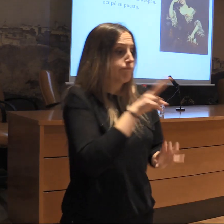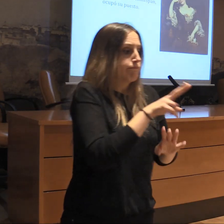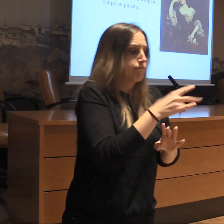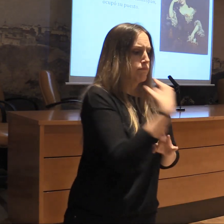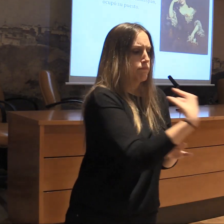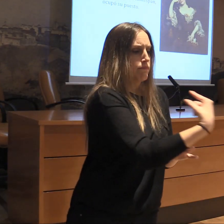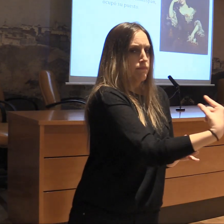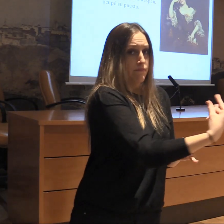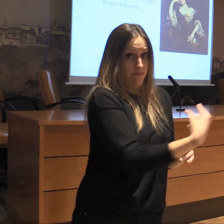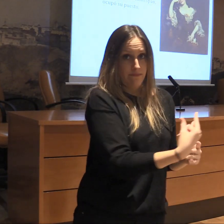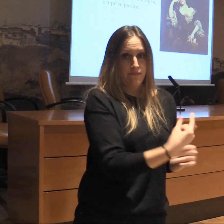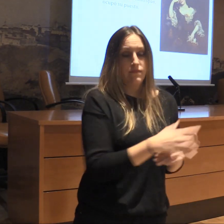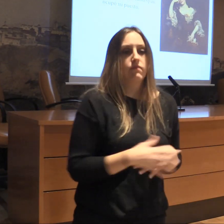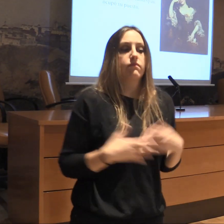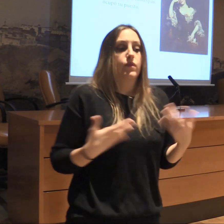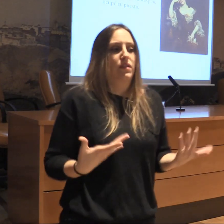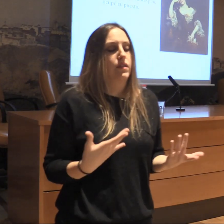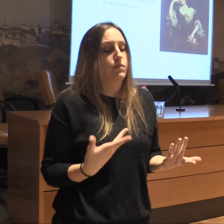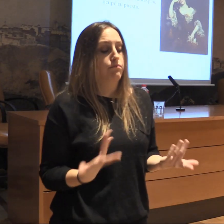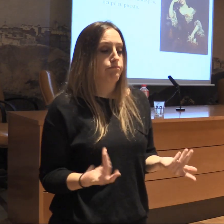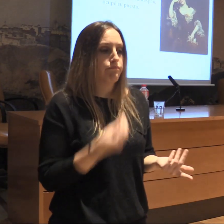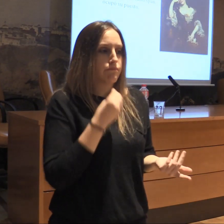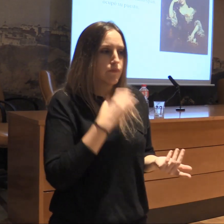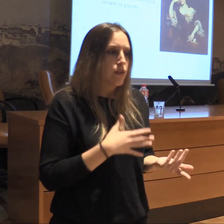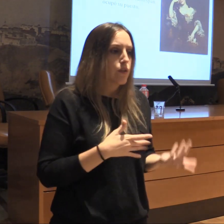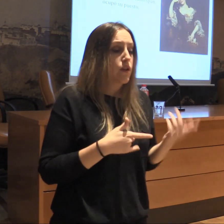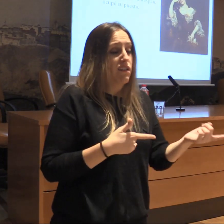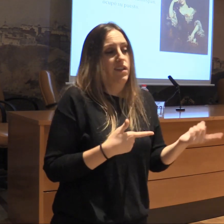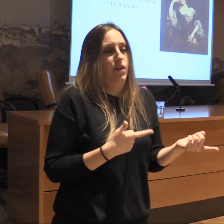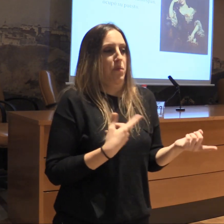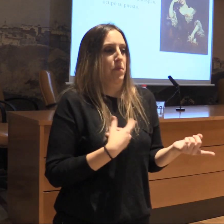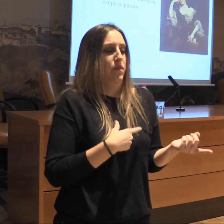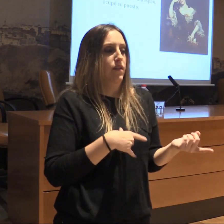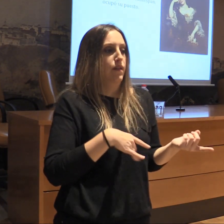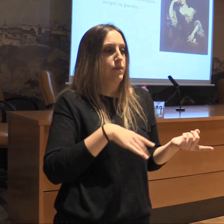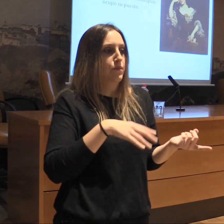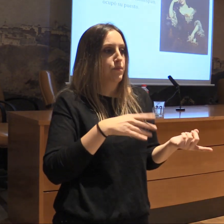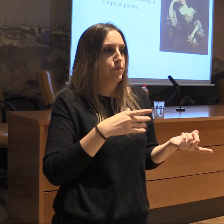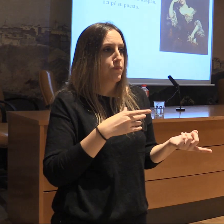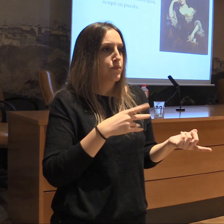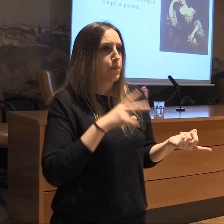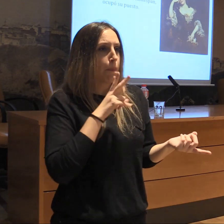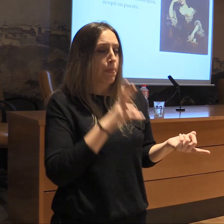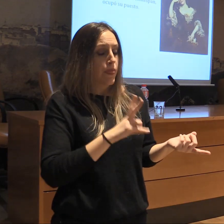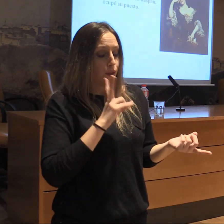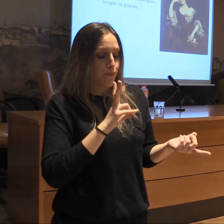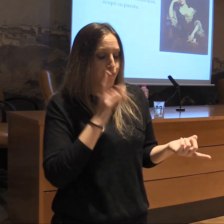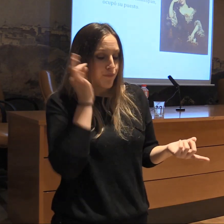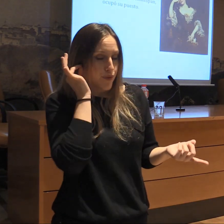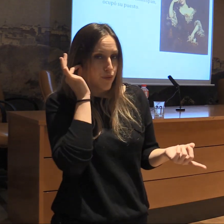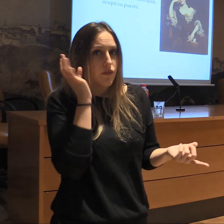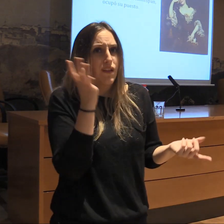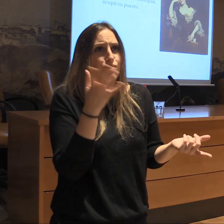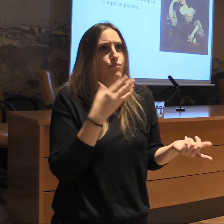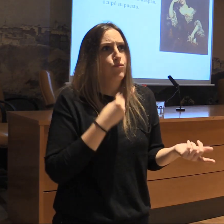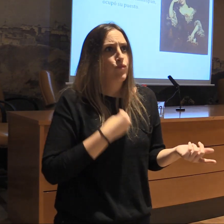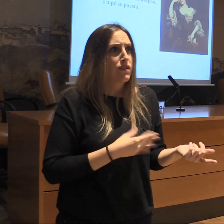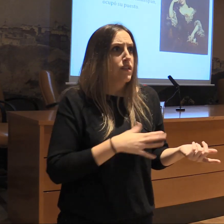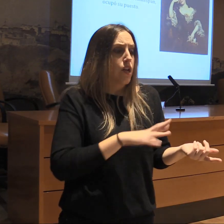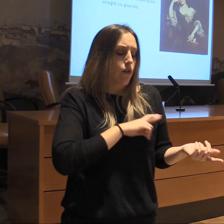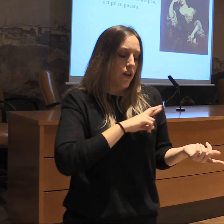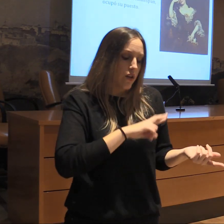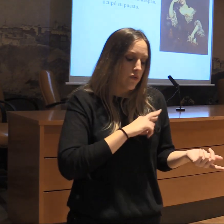viuda, un temperamento completamente opuesto a la señora, la marquesa de Montespan, mucho más religiosa, mucho